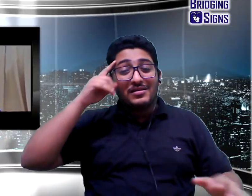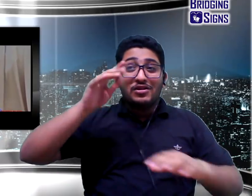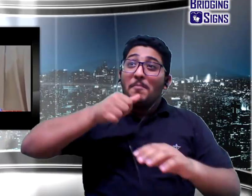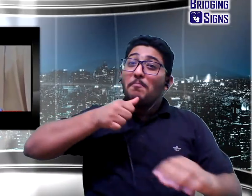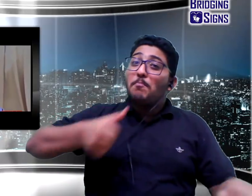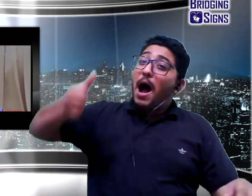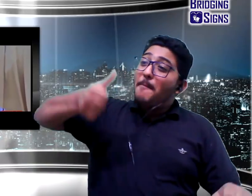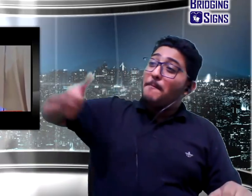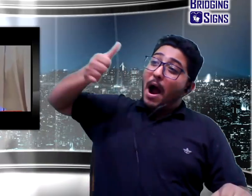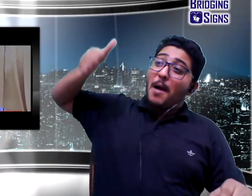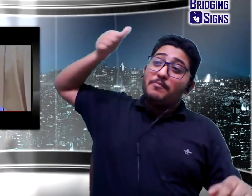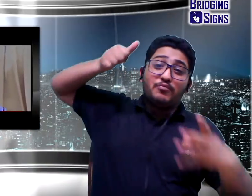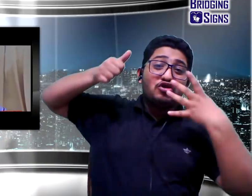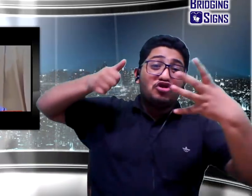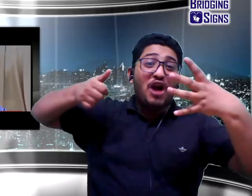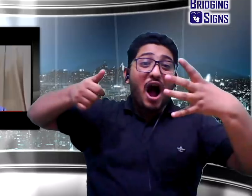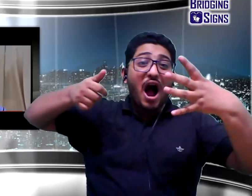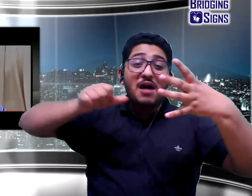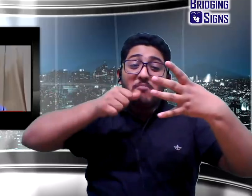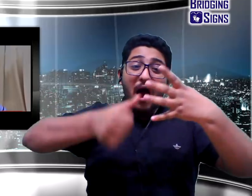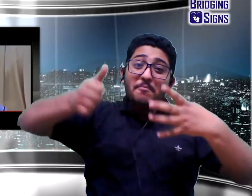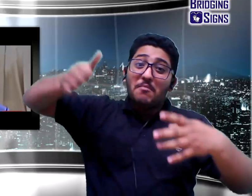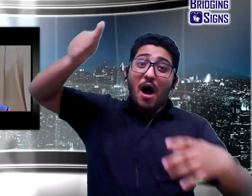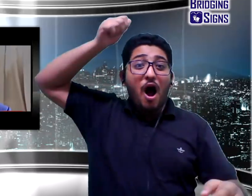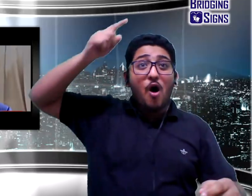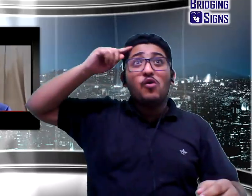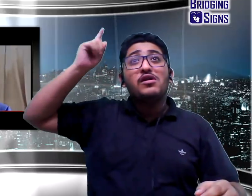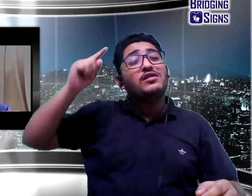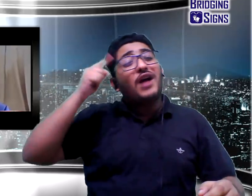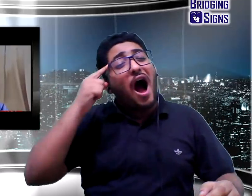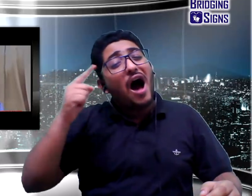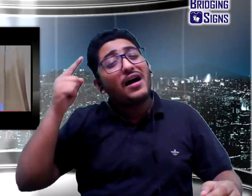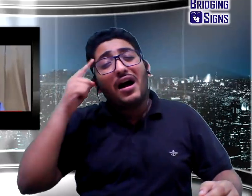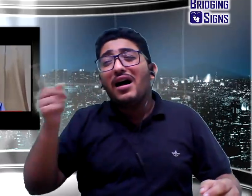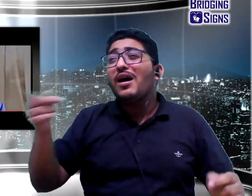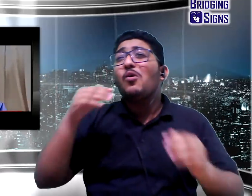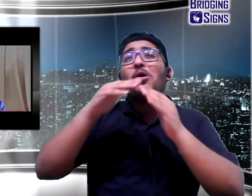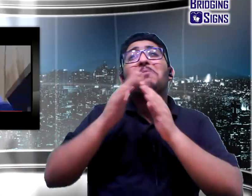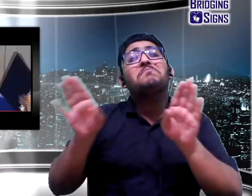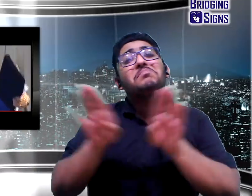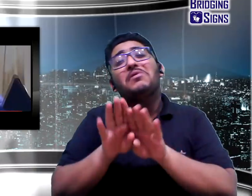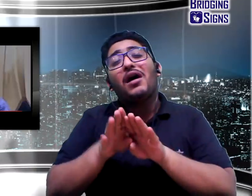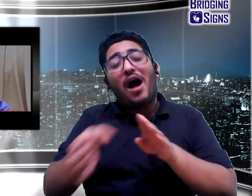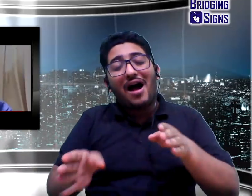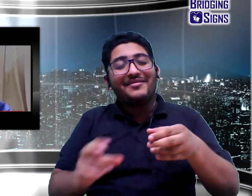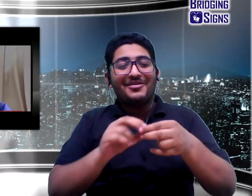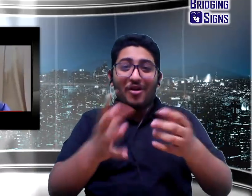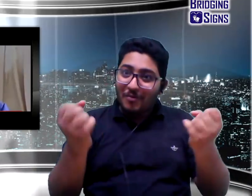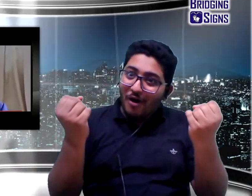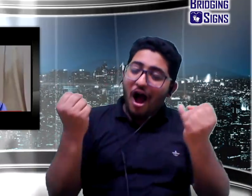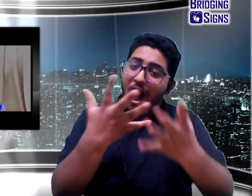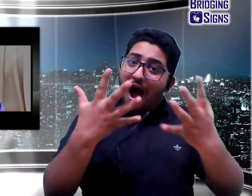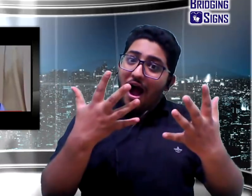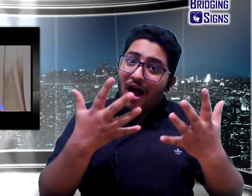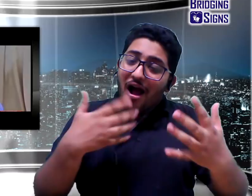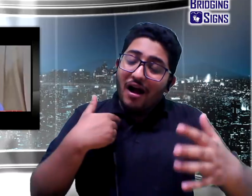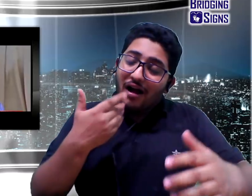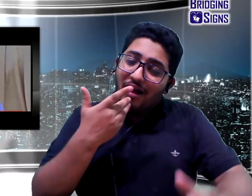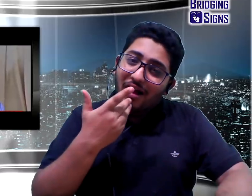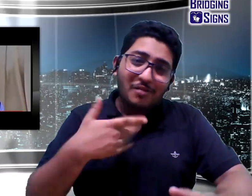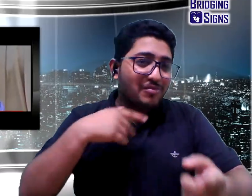दा सुपना देखिया सी मेरे ताए ने, मेरे दादे ने, करोड़ां सिखां ने। उह सुपना दसां महीनियां दे विच मेरे यार